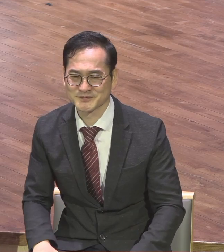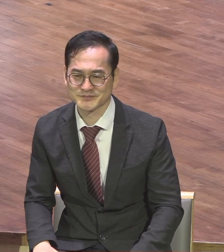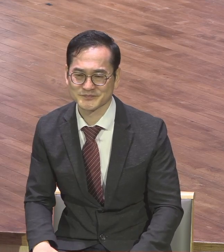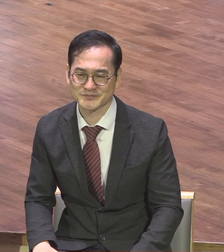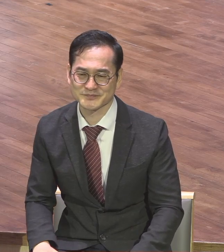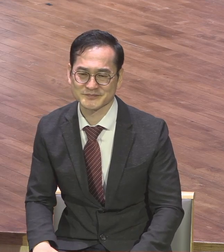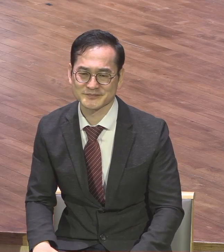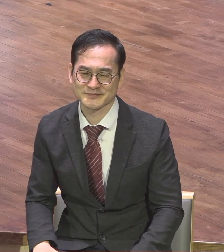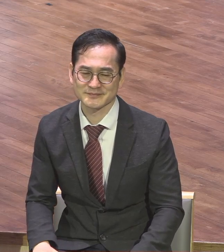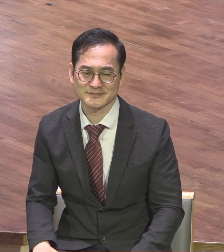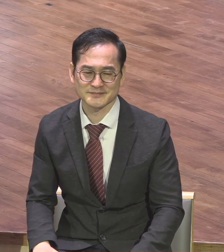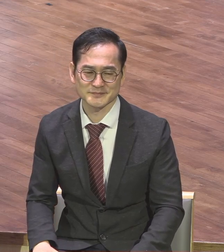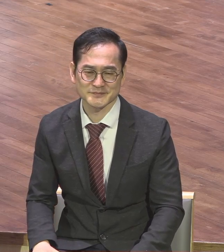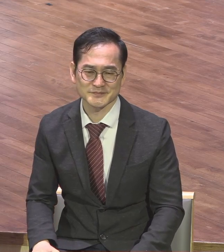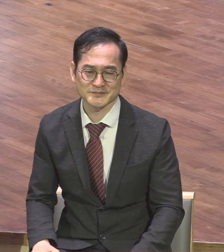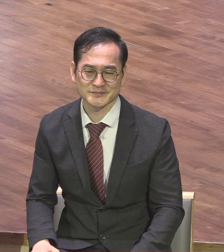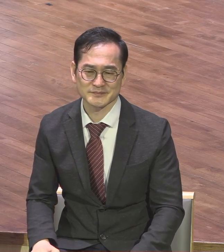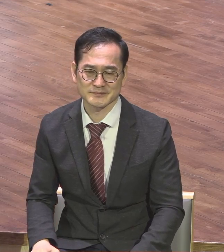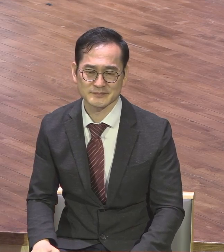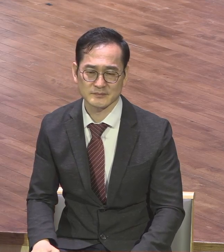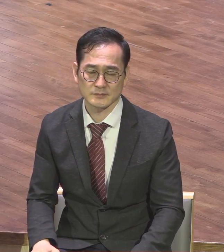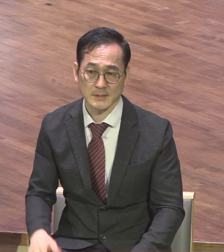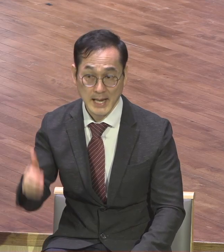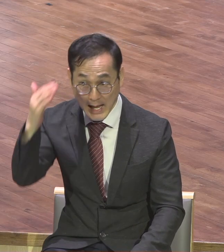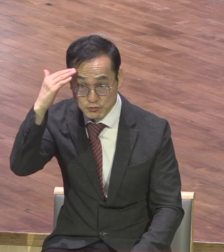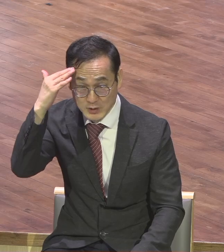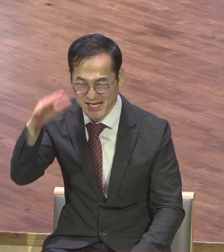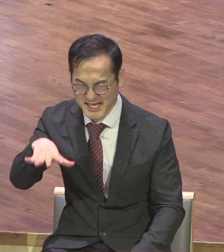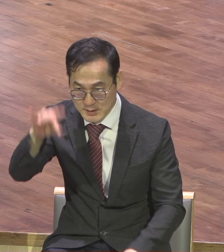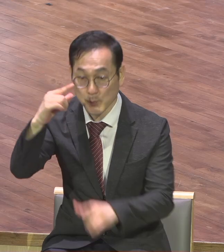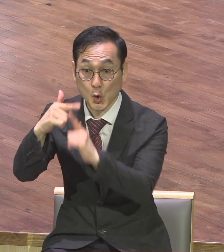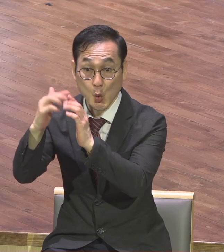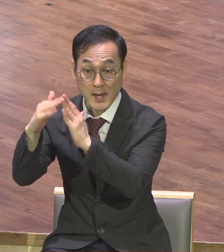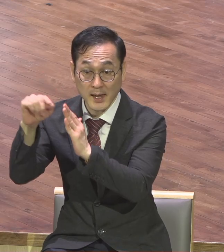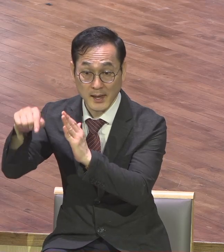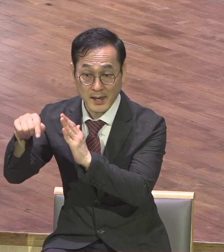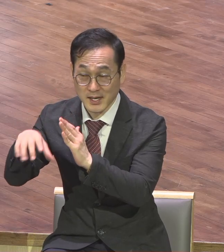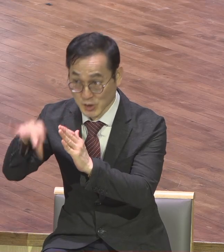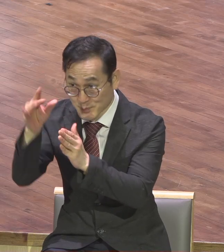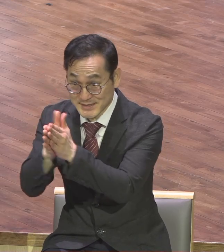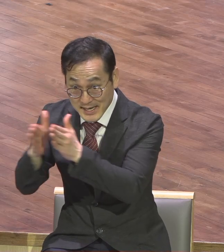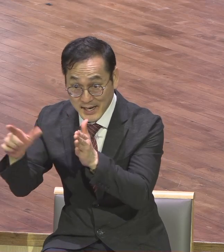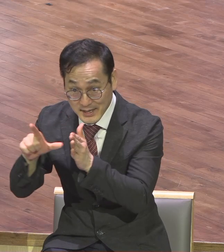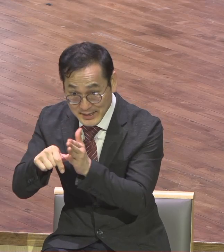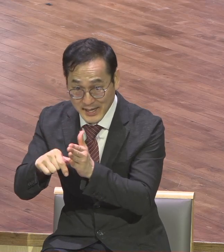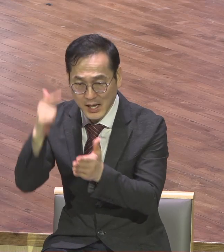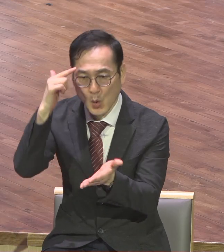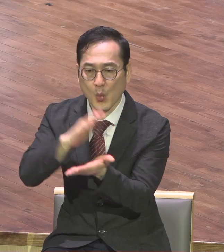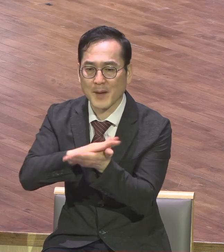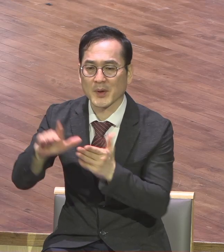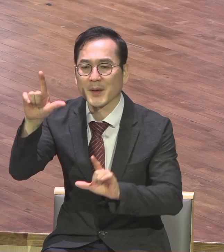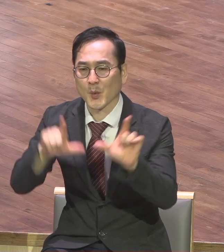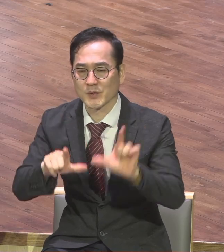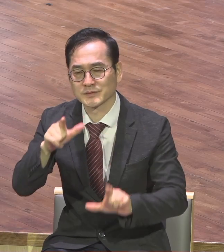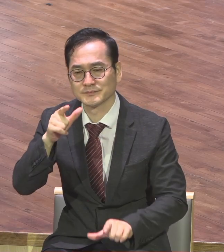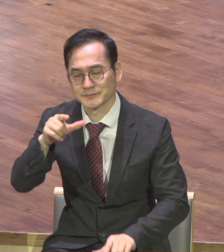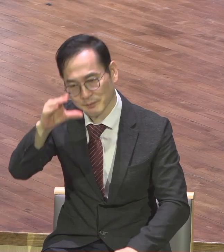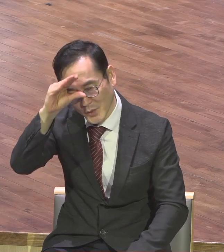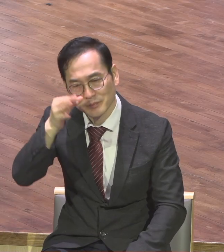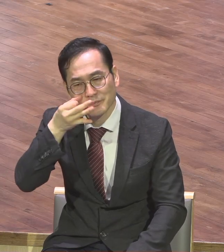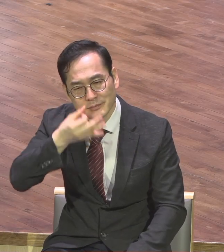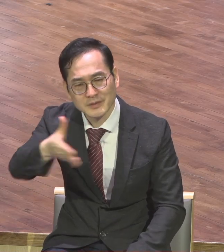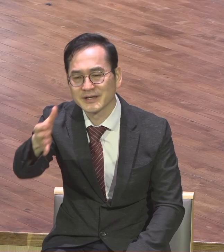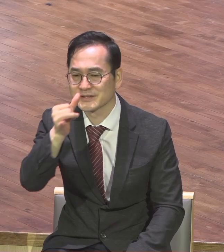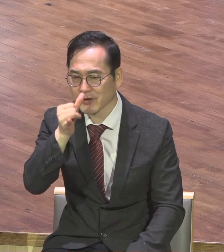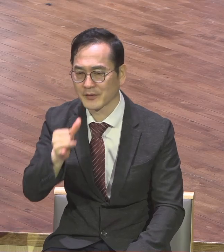한국 이 초대 교회 사를 보면요, 화평의 모습을 볼 수가 있는데 그 중에 하나